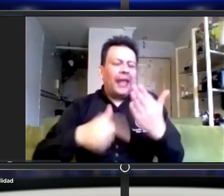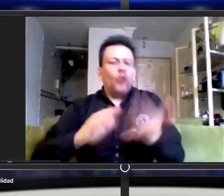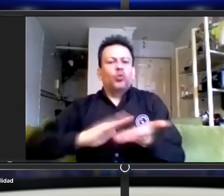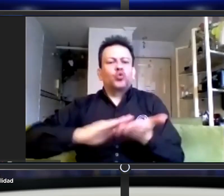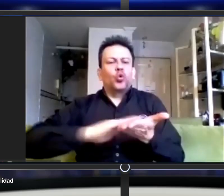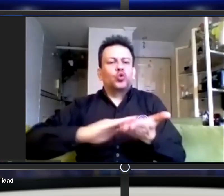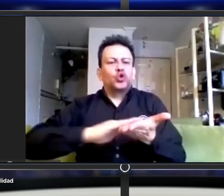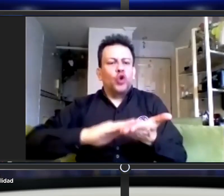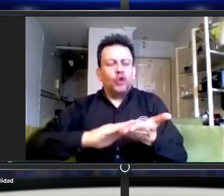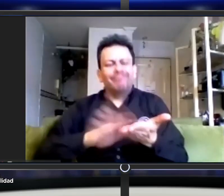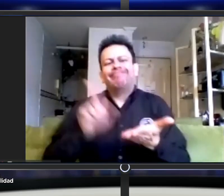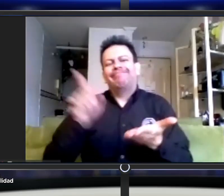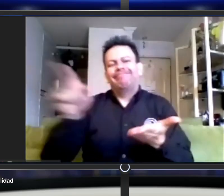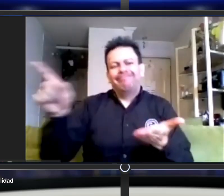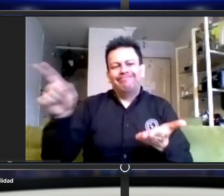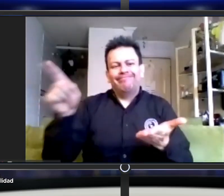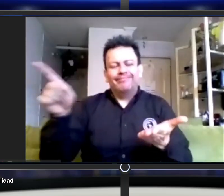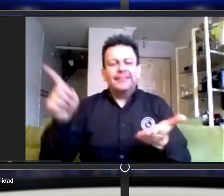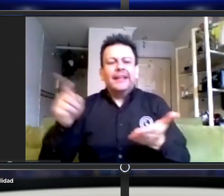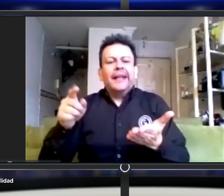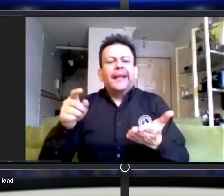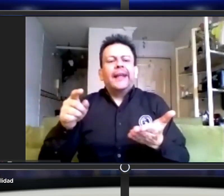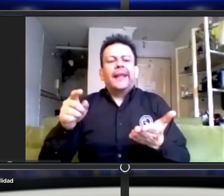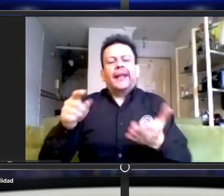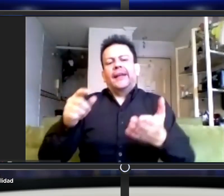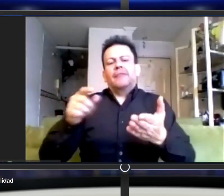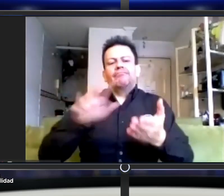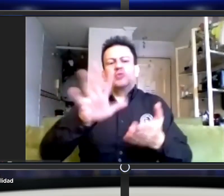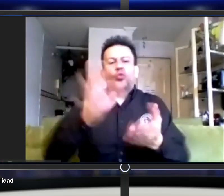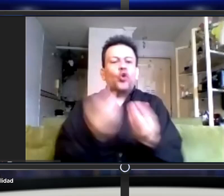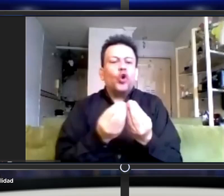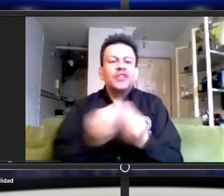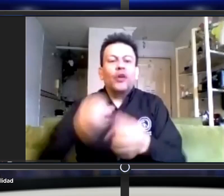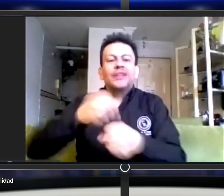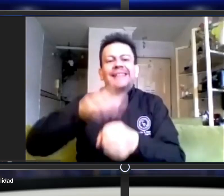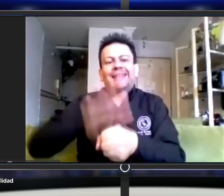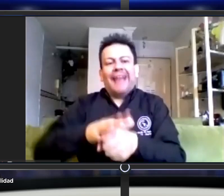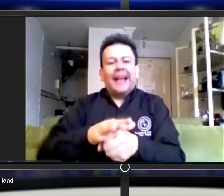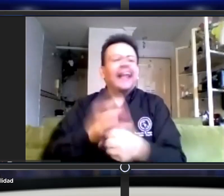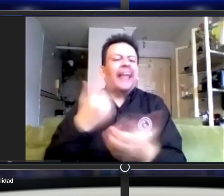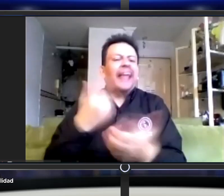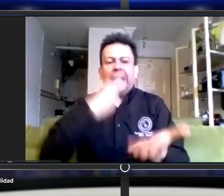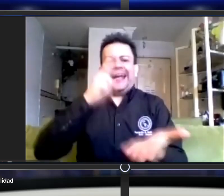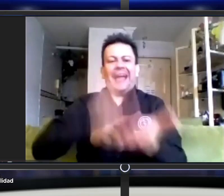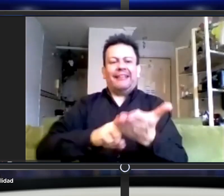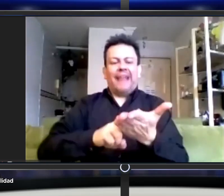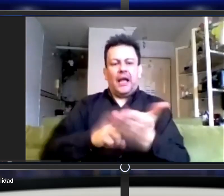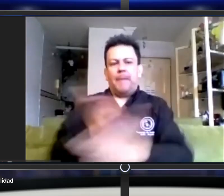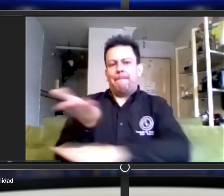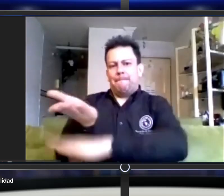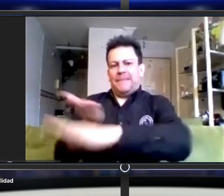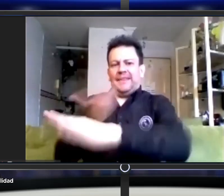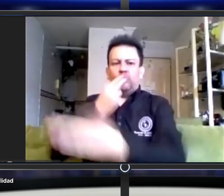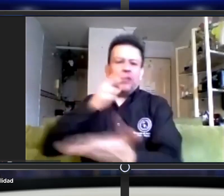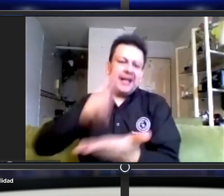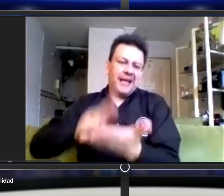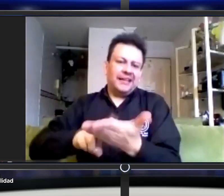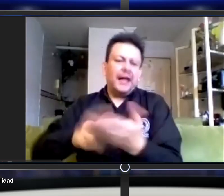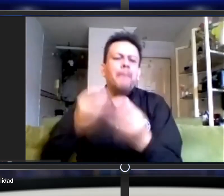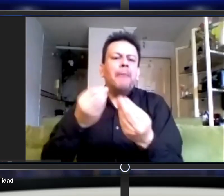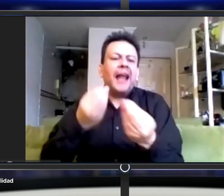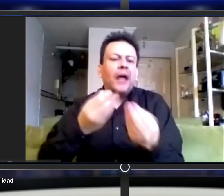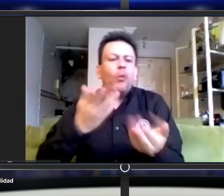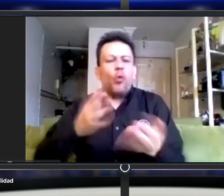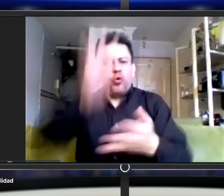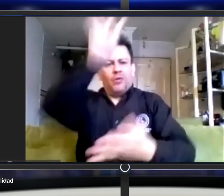es algo voluntario. Entonces, ¿cuál fue la solución? Desde el consejo distrital